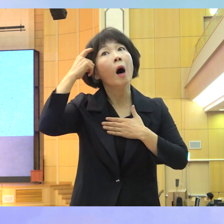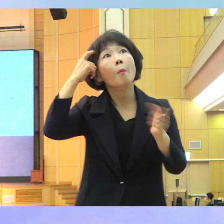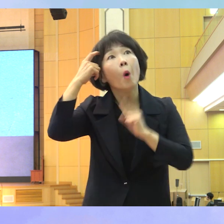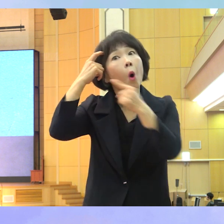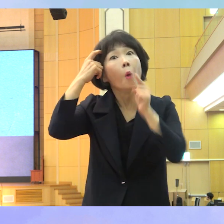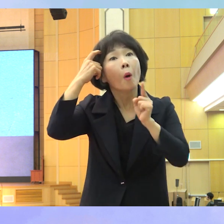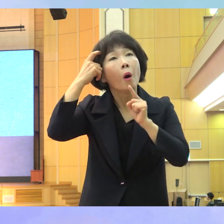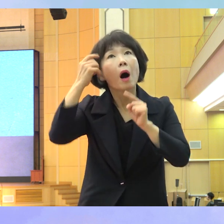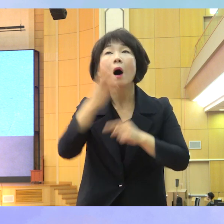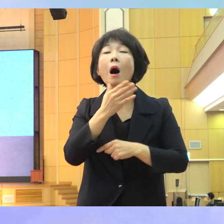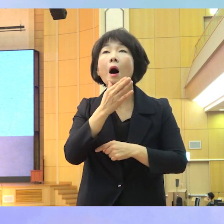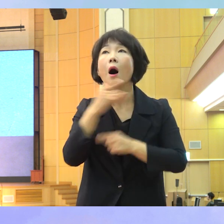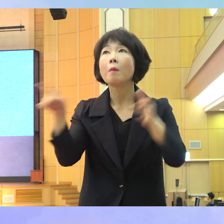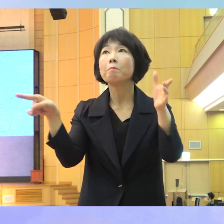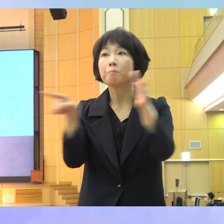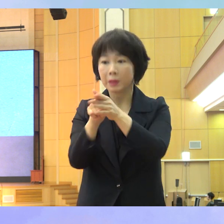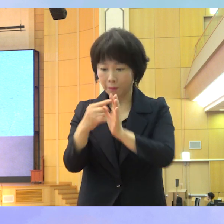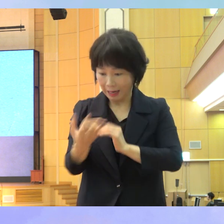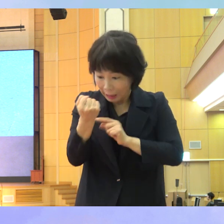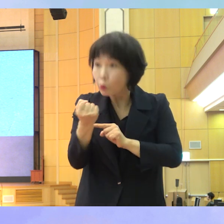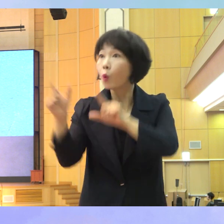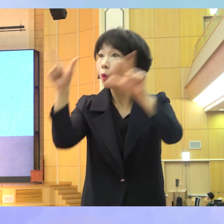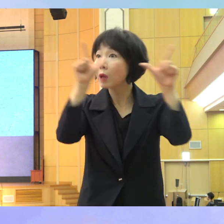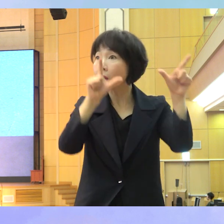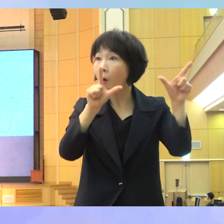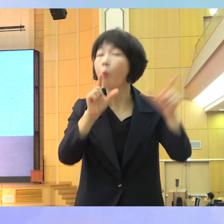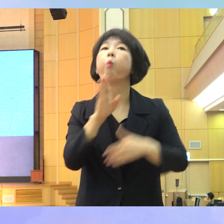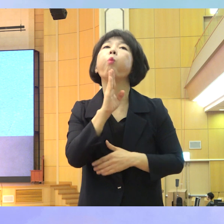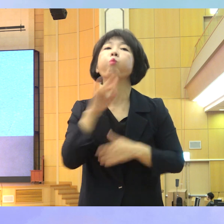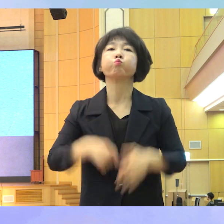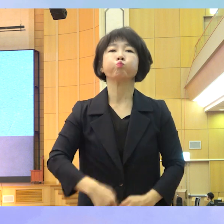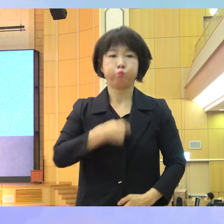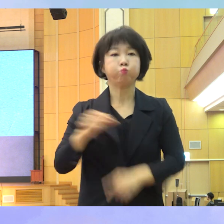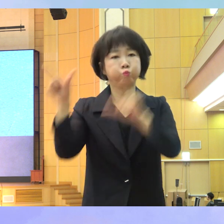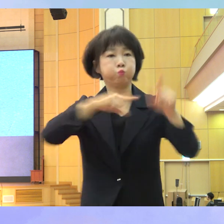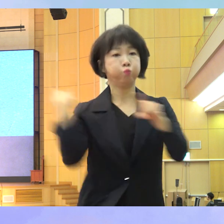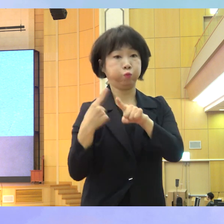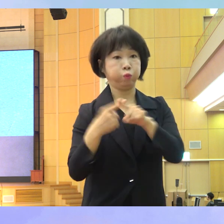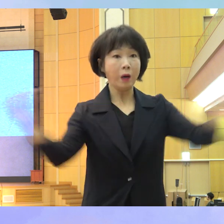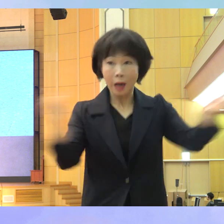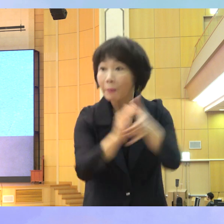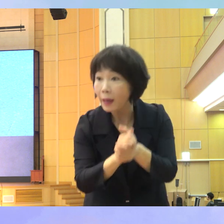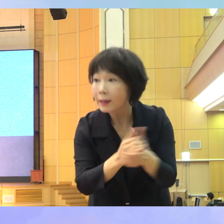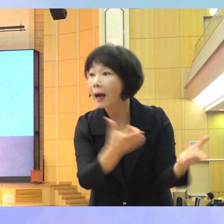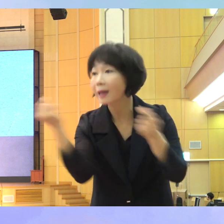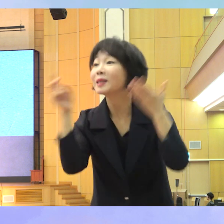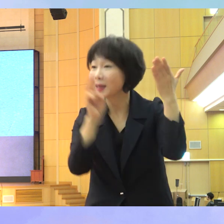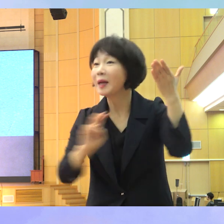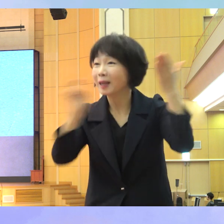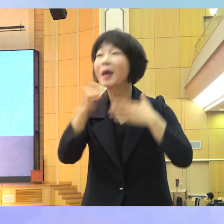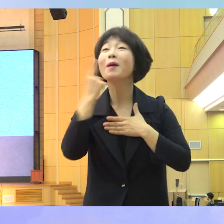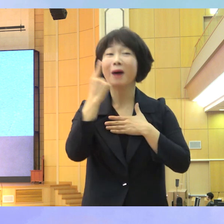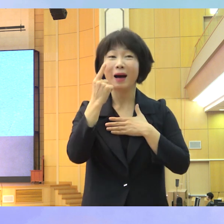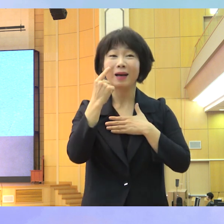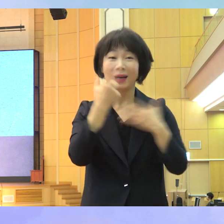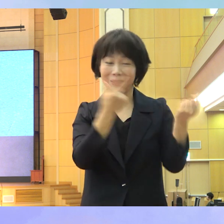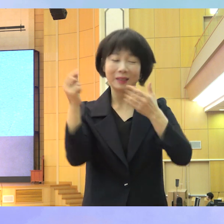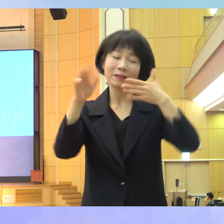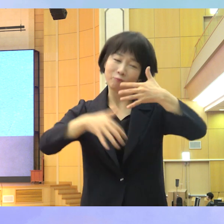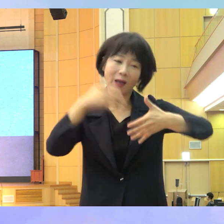사는 거구나, 이게 중요한 거구나, 이게 의롭게 사는 거구나를 다시 한번 우리 느끼면서 우리 찬양 한번 해보겠습니다. 나의 갈 길